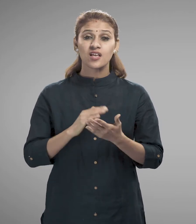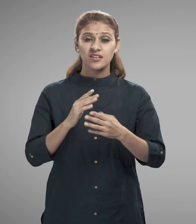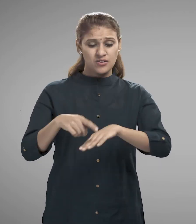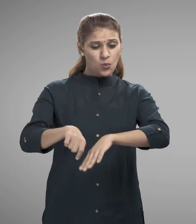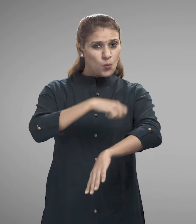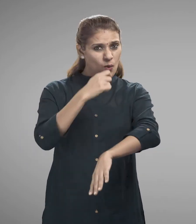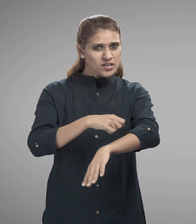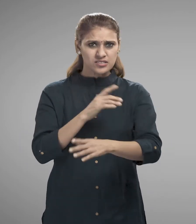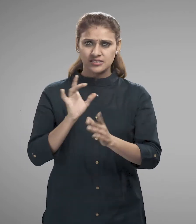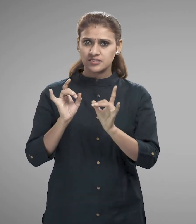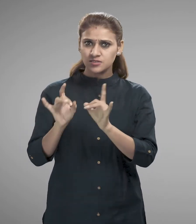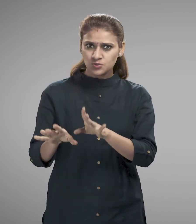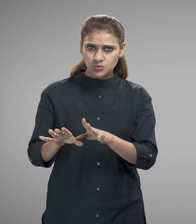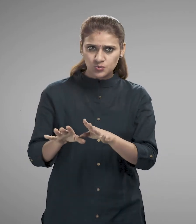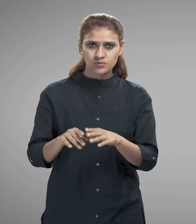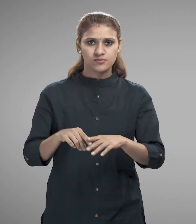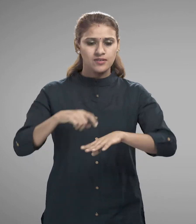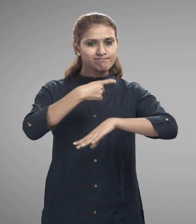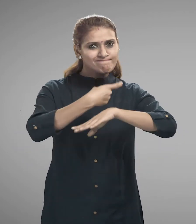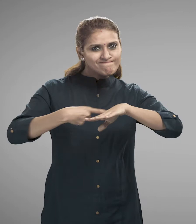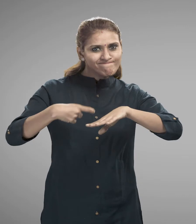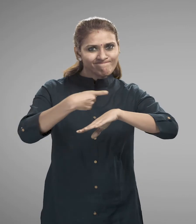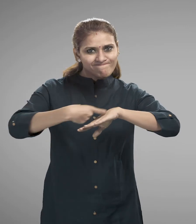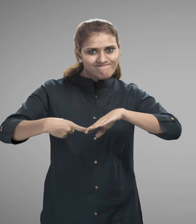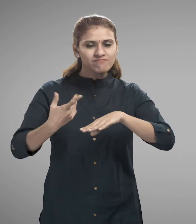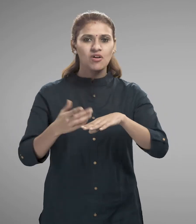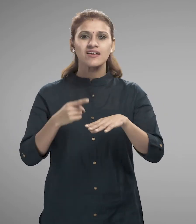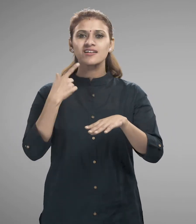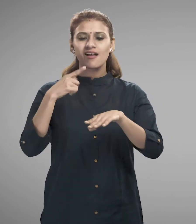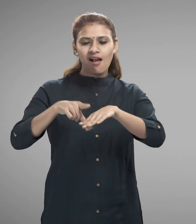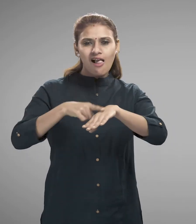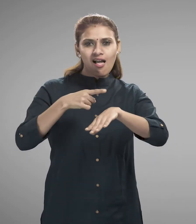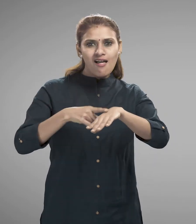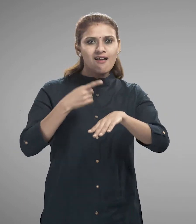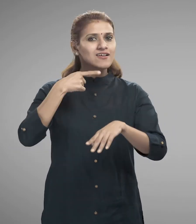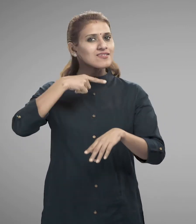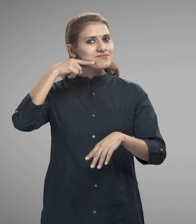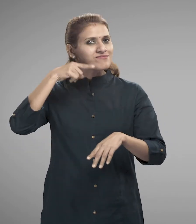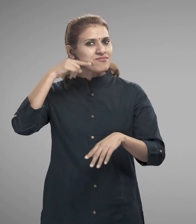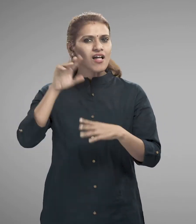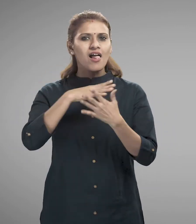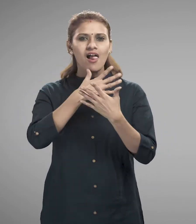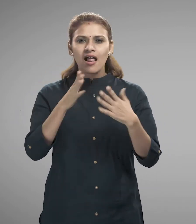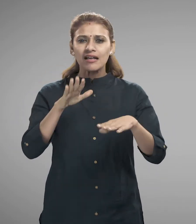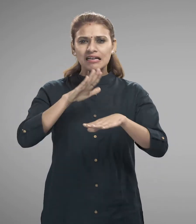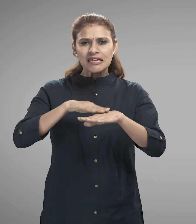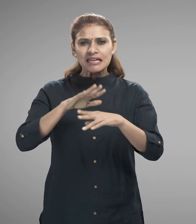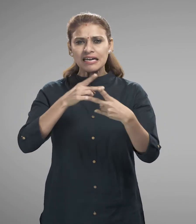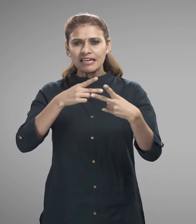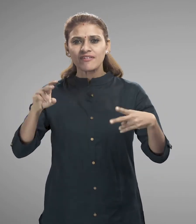आपके गुप्तांग की त्वचा बहुत कोमल होती है, इस पर वैक्सिंग, उस्तरा, ब्लीच या अन्य रासायनिक